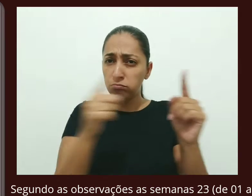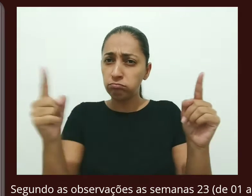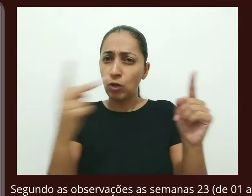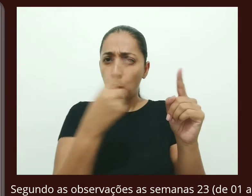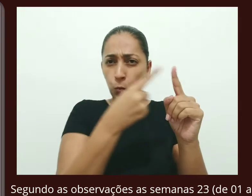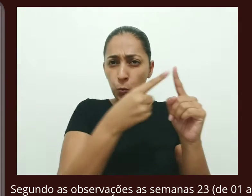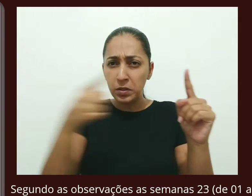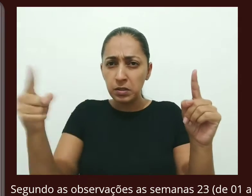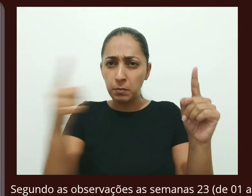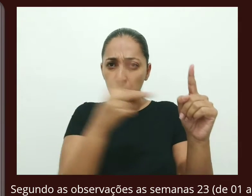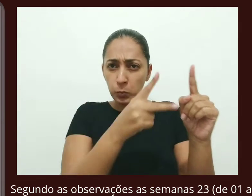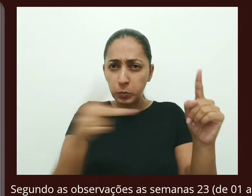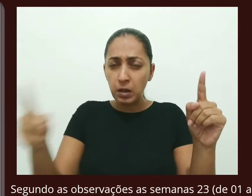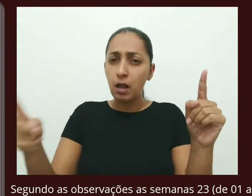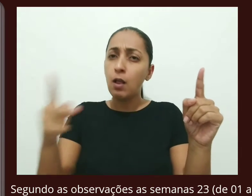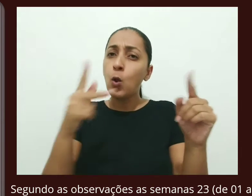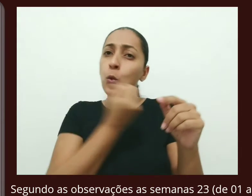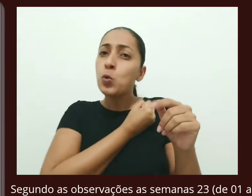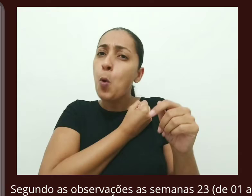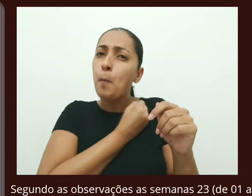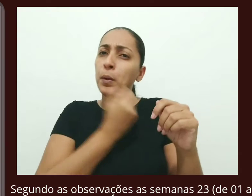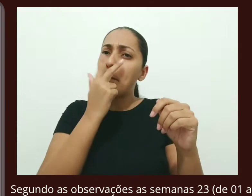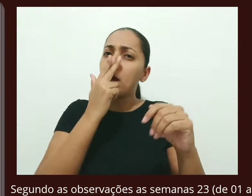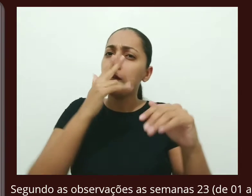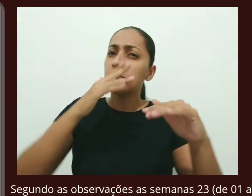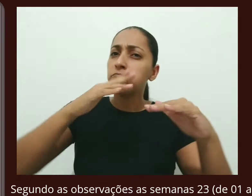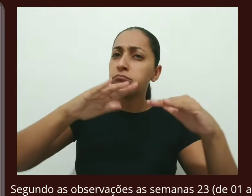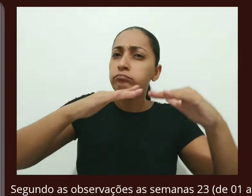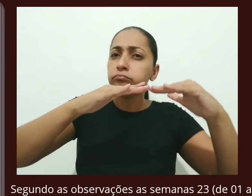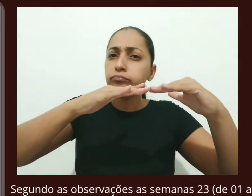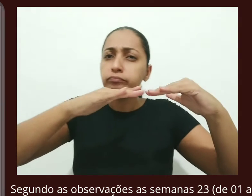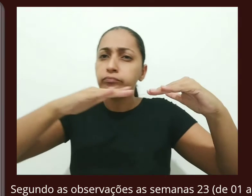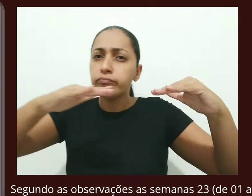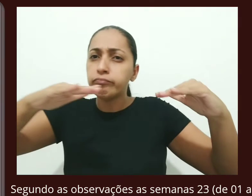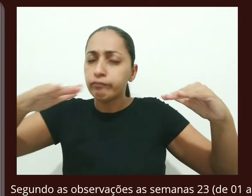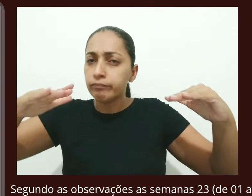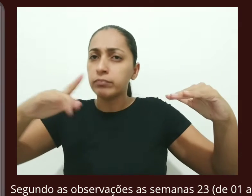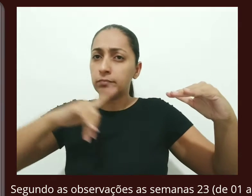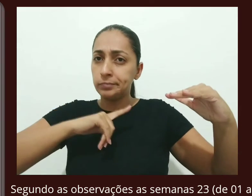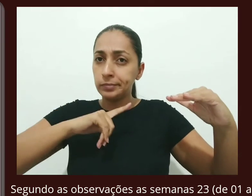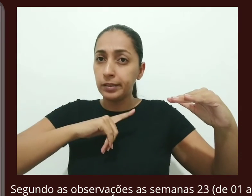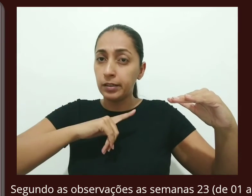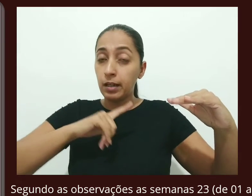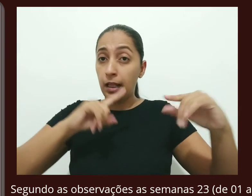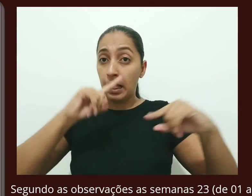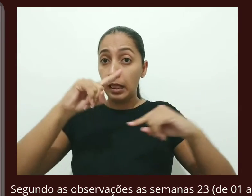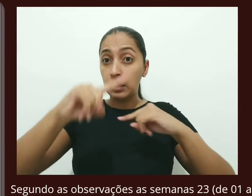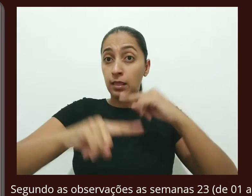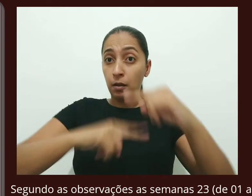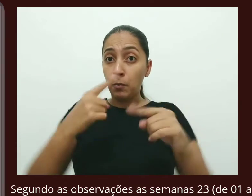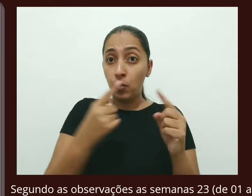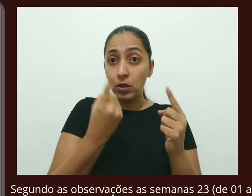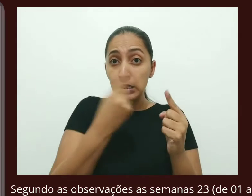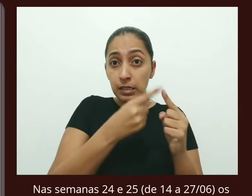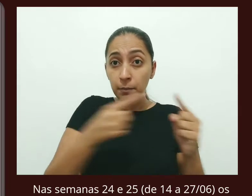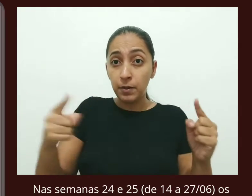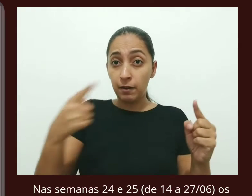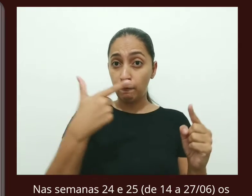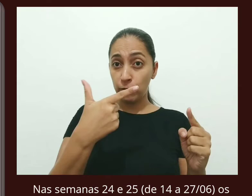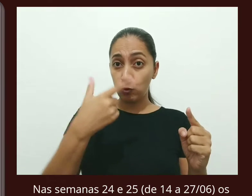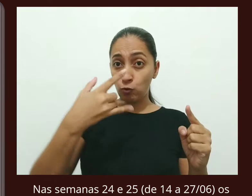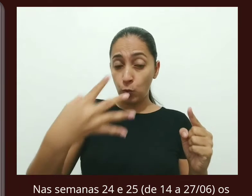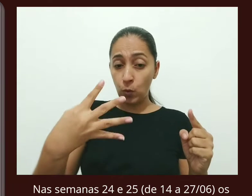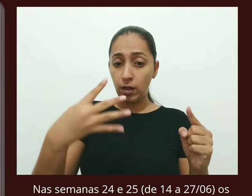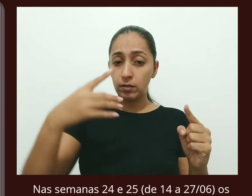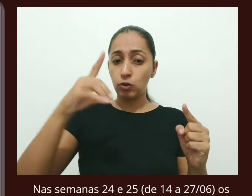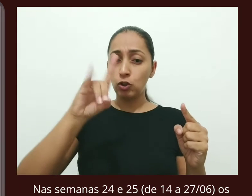e a semana 24, de 7 a 14 de junho, apresentaram números estáveis. A seguir,